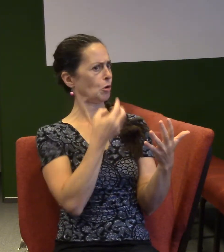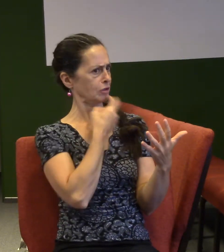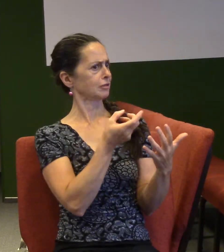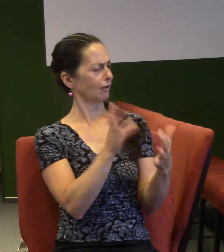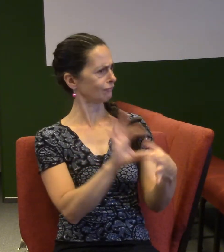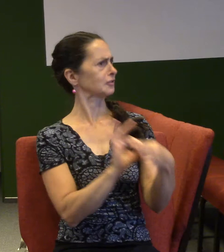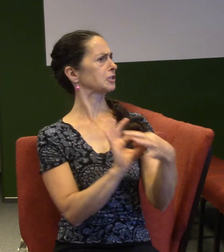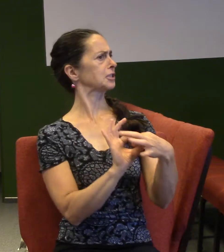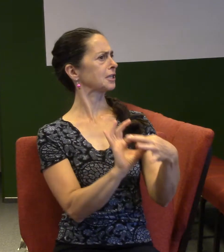A